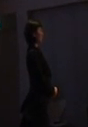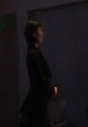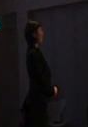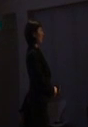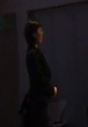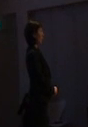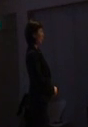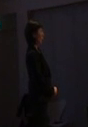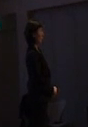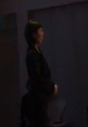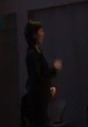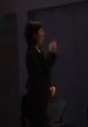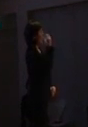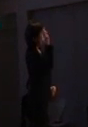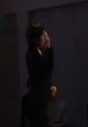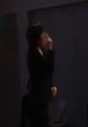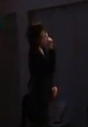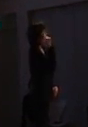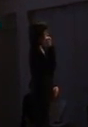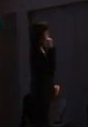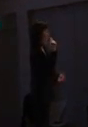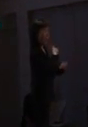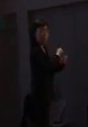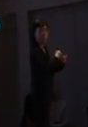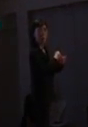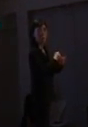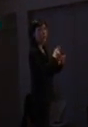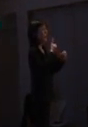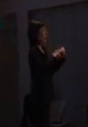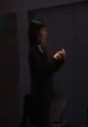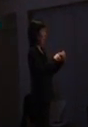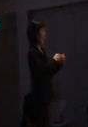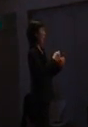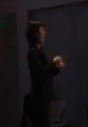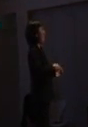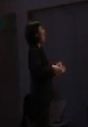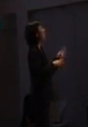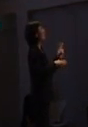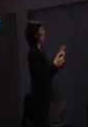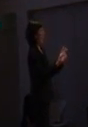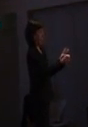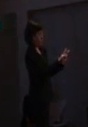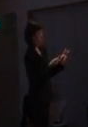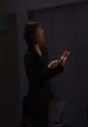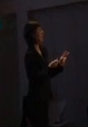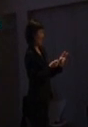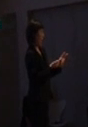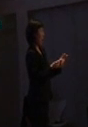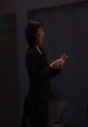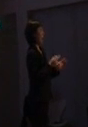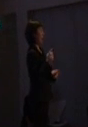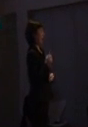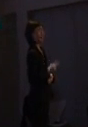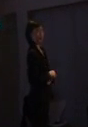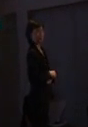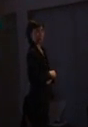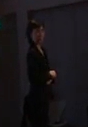忘れそうなんでメモをするだけでパソコン持ってきてるわけで、別になんかプレゼンがあるわけじゃないんですけども、田目生と申します